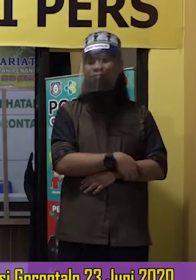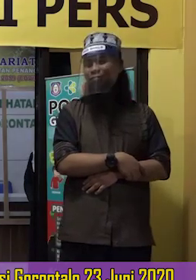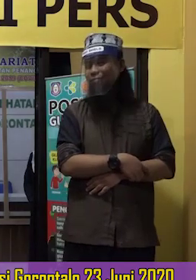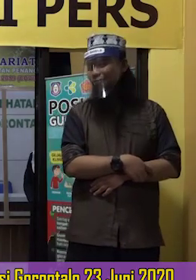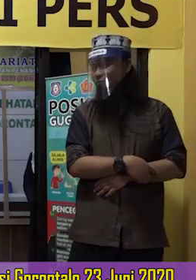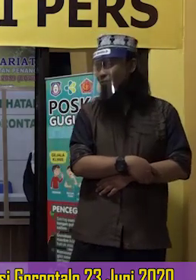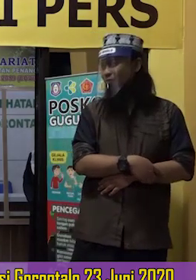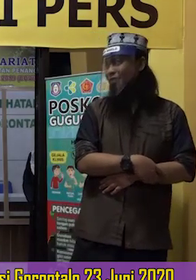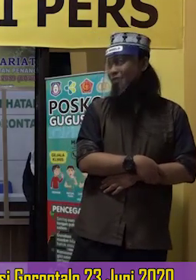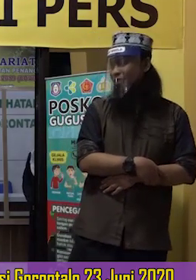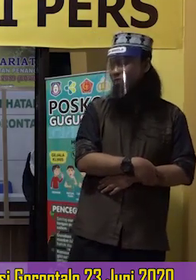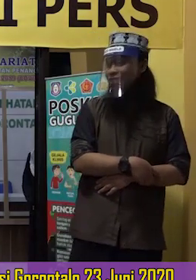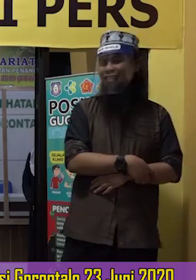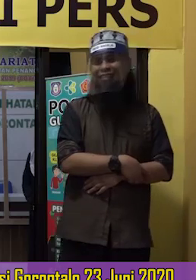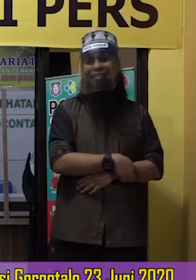pakai masker.